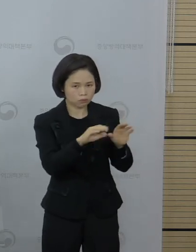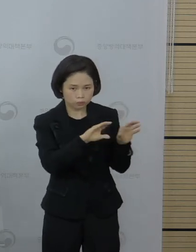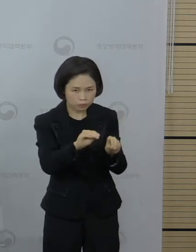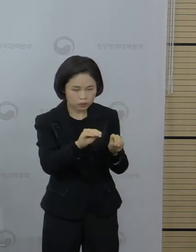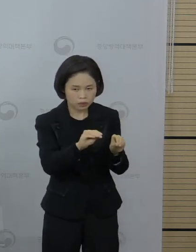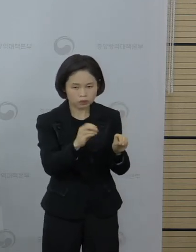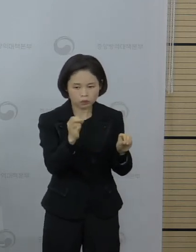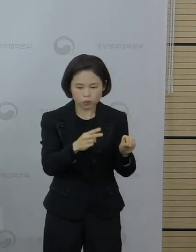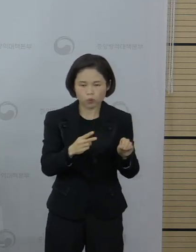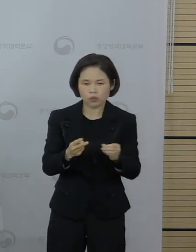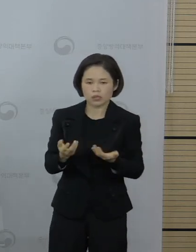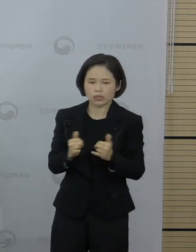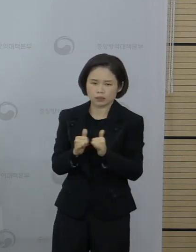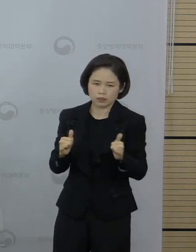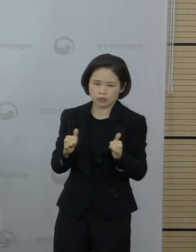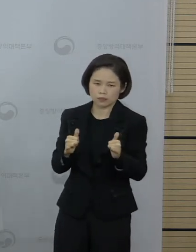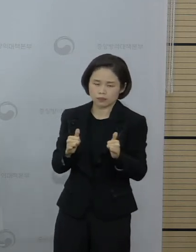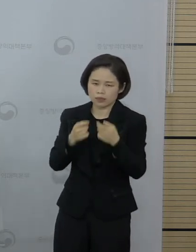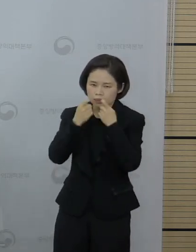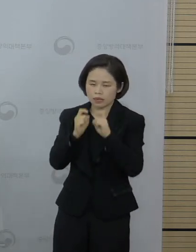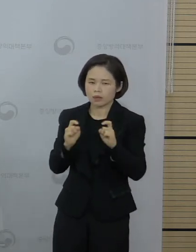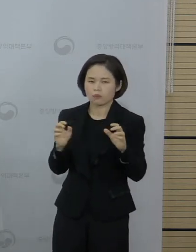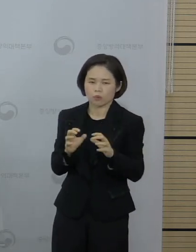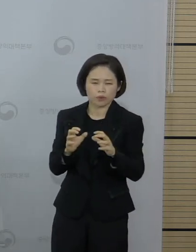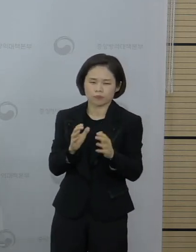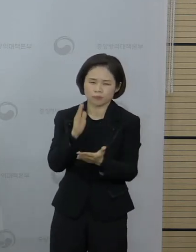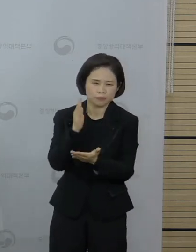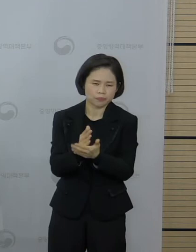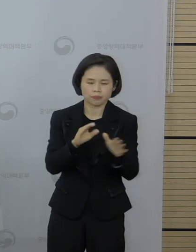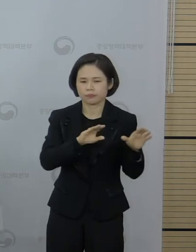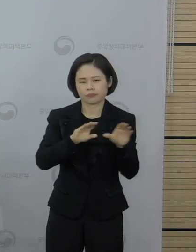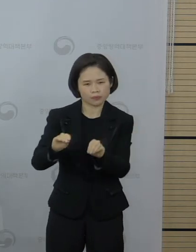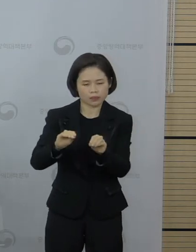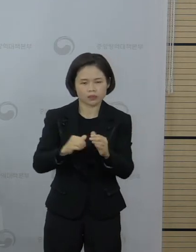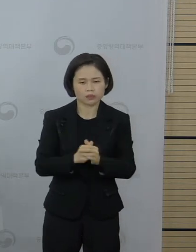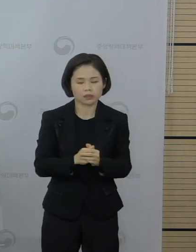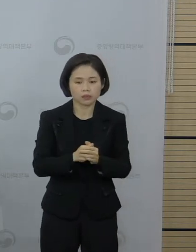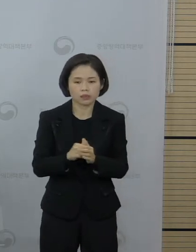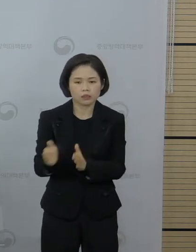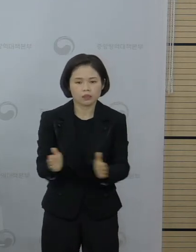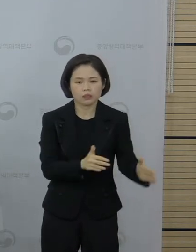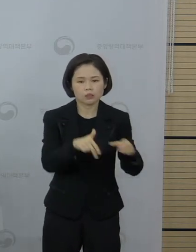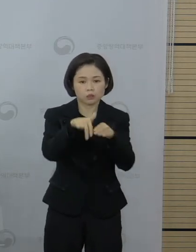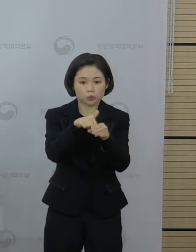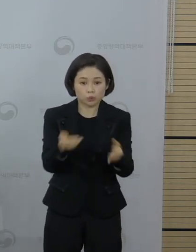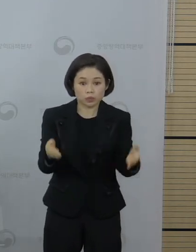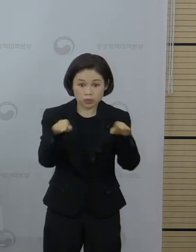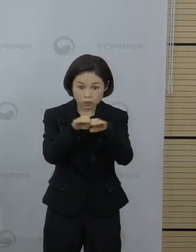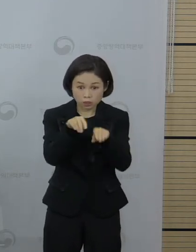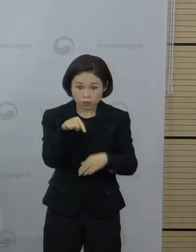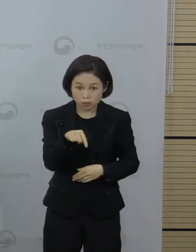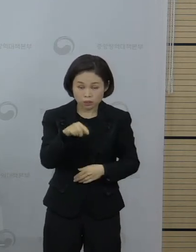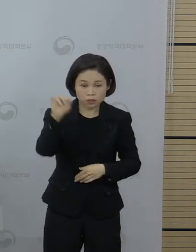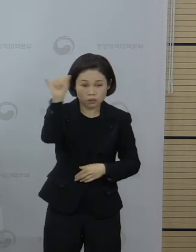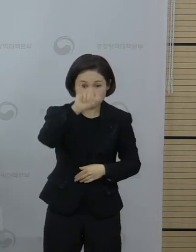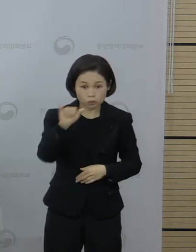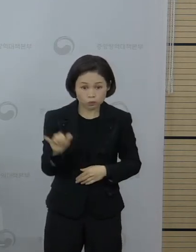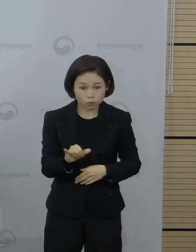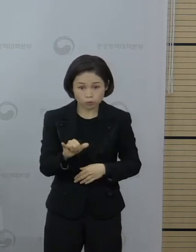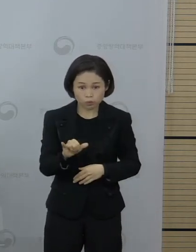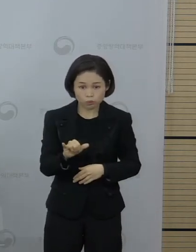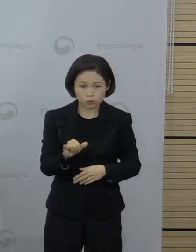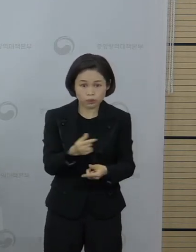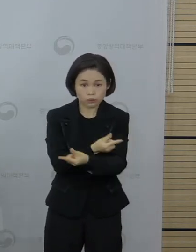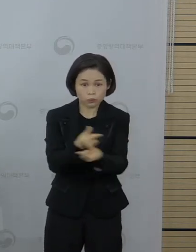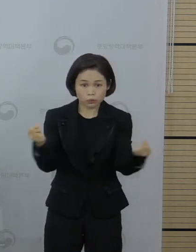종사자들의 사적 모임이 금지됨을 말씀드립니다. 종교시설에 대해서는 전국적으로 2.5 단계